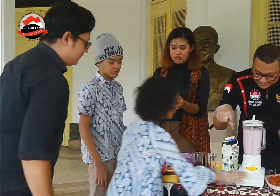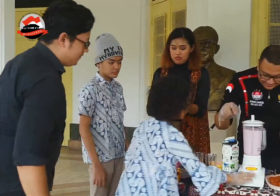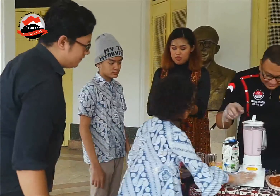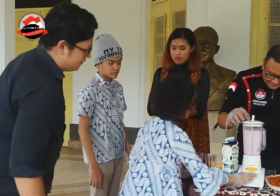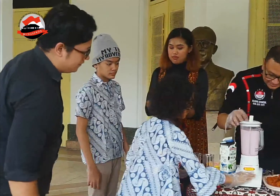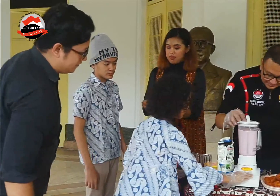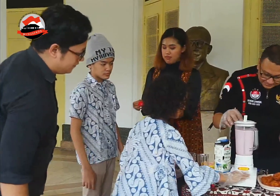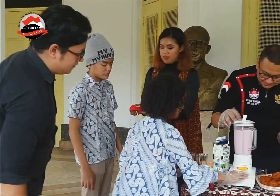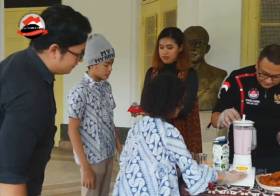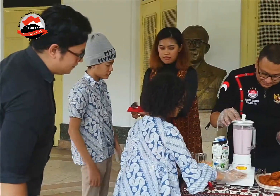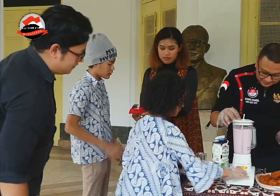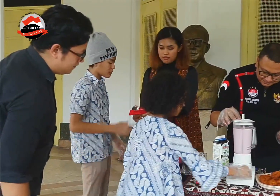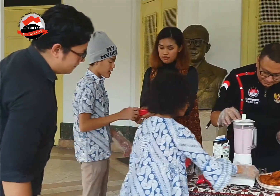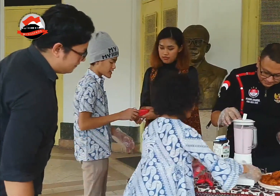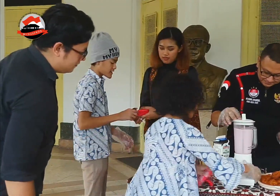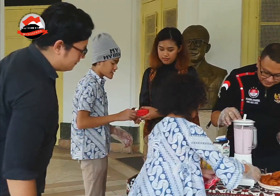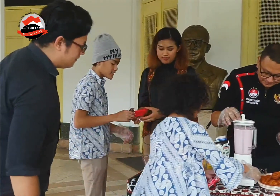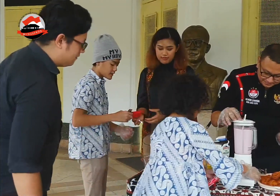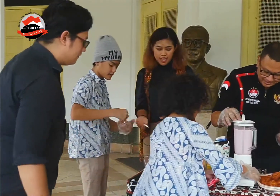Matiin.